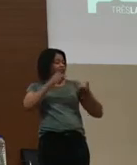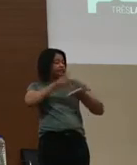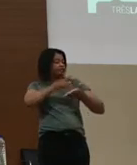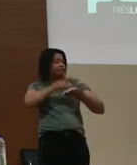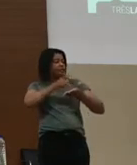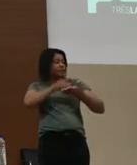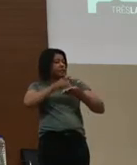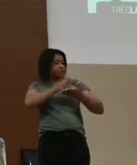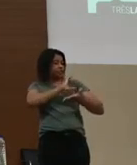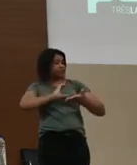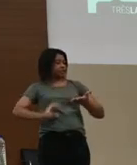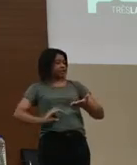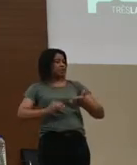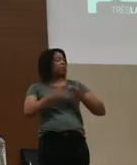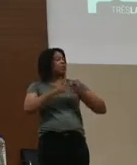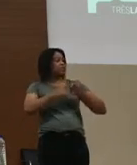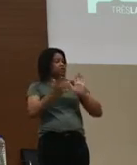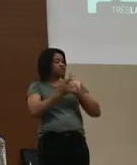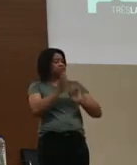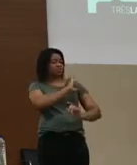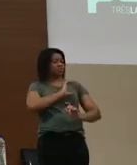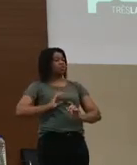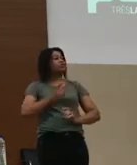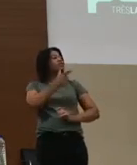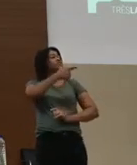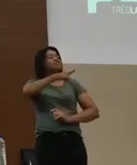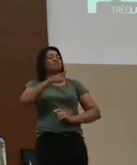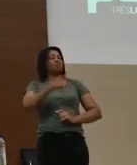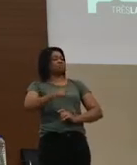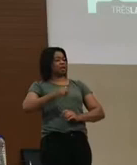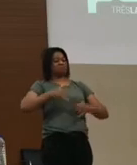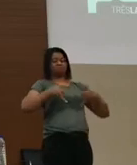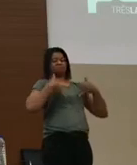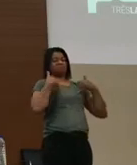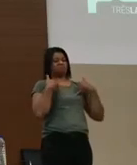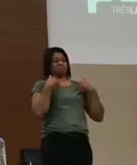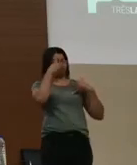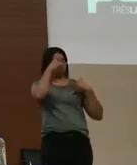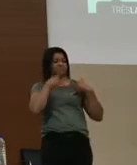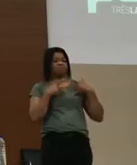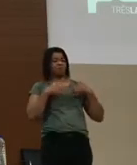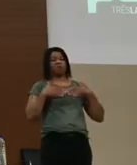de vaidade, do cuidadinho, do zelo próprio,